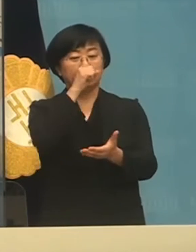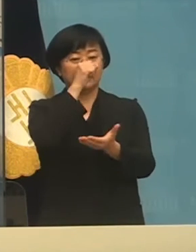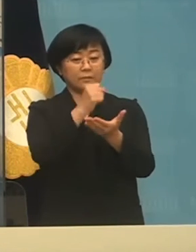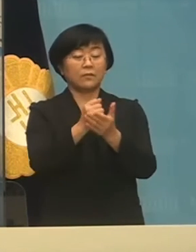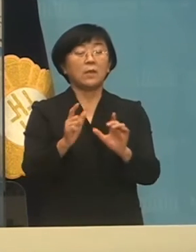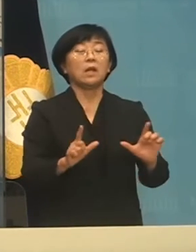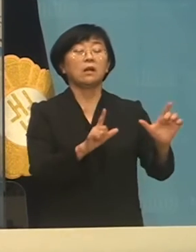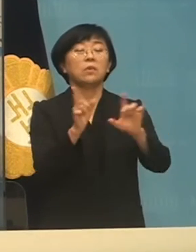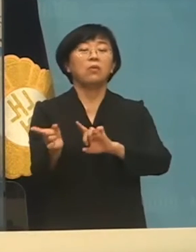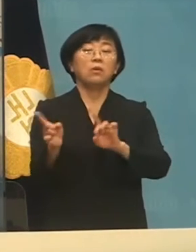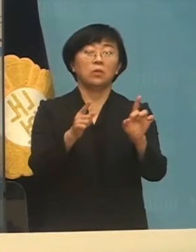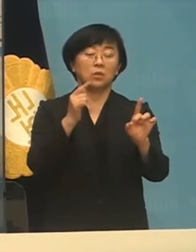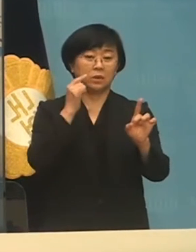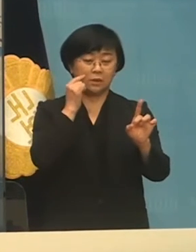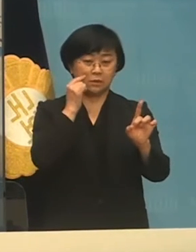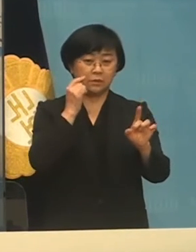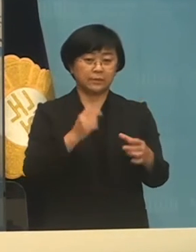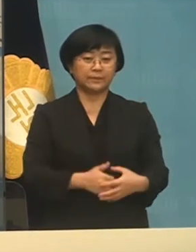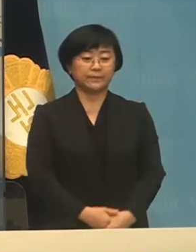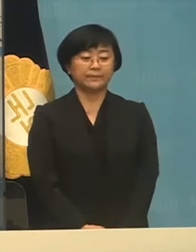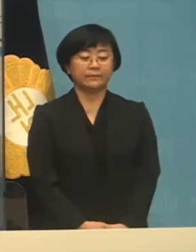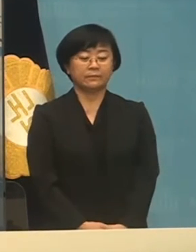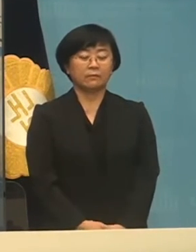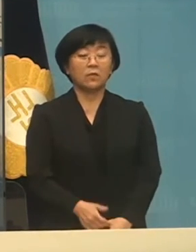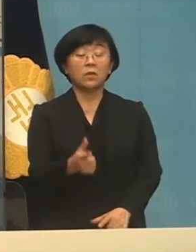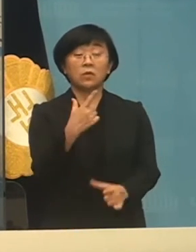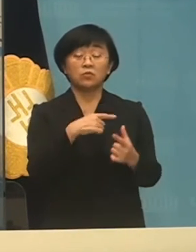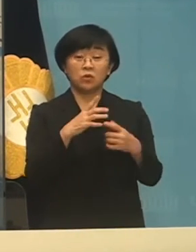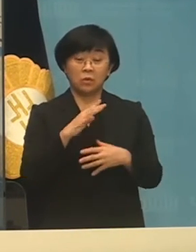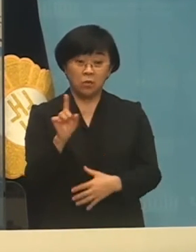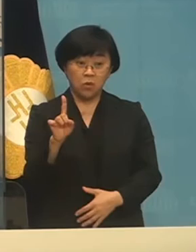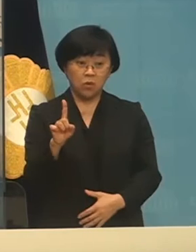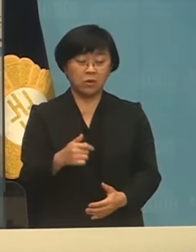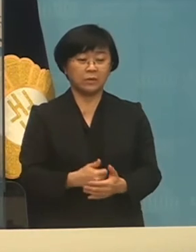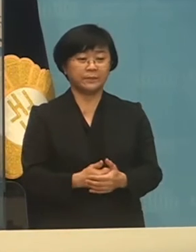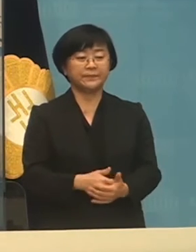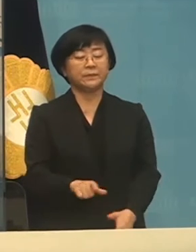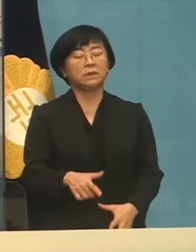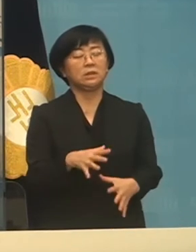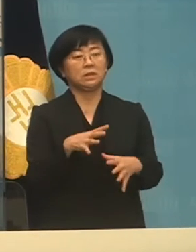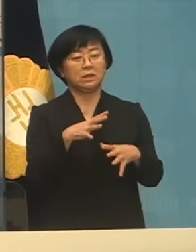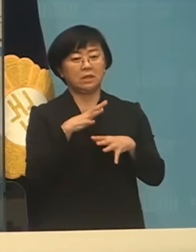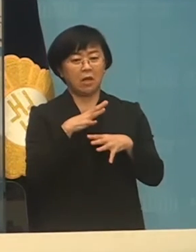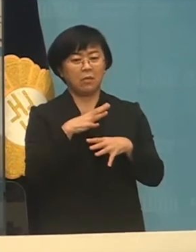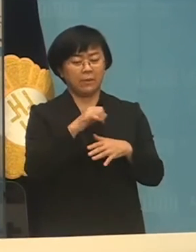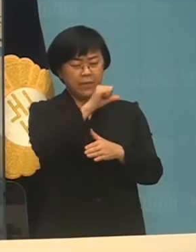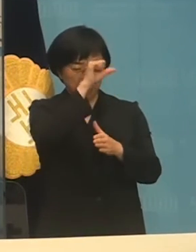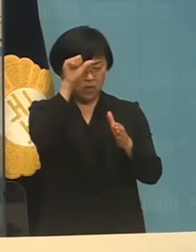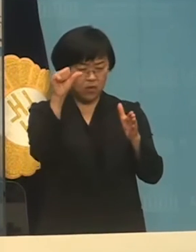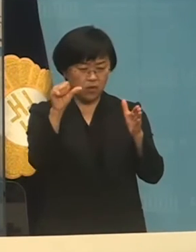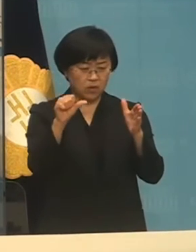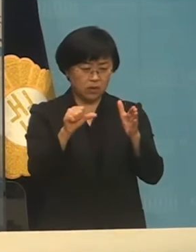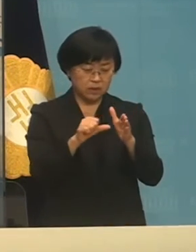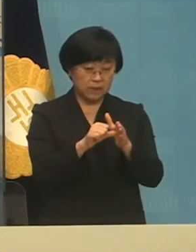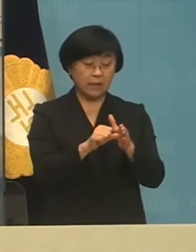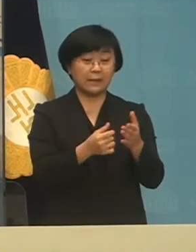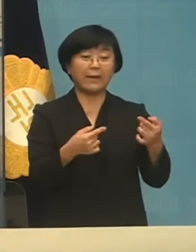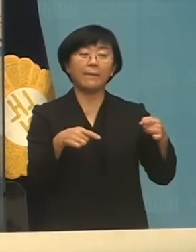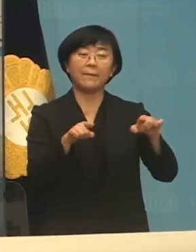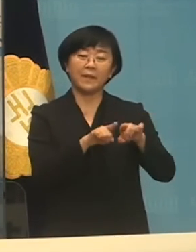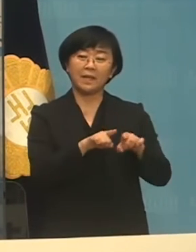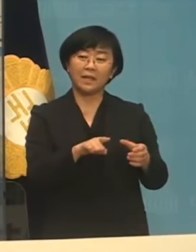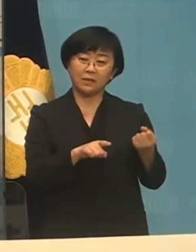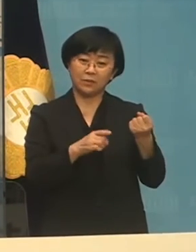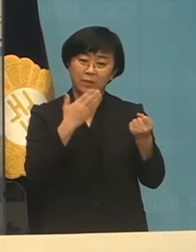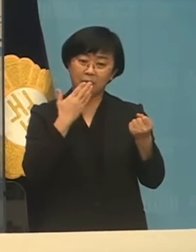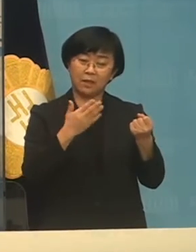삶을 회복하지 못하고 있습니다. 더 무서운 것은 그 트라우마가 평생 함께할지도 모른다는